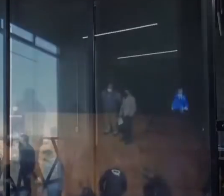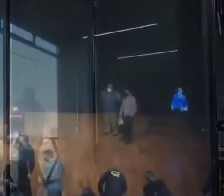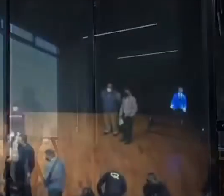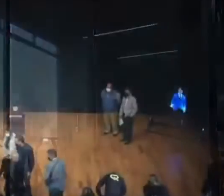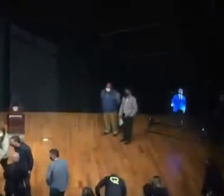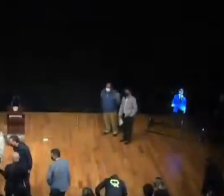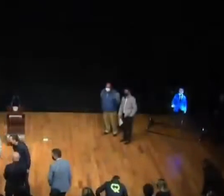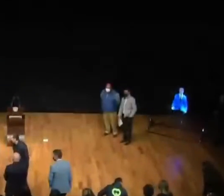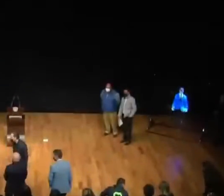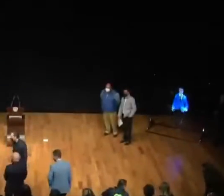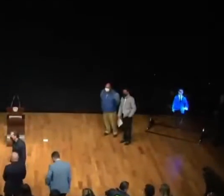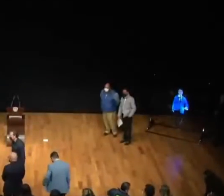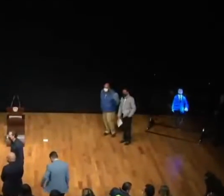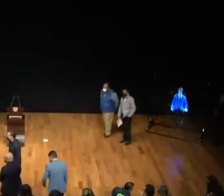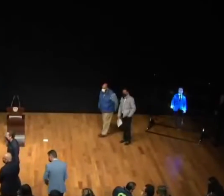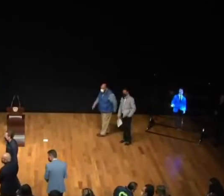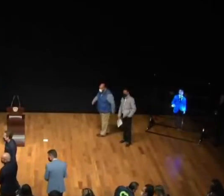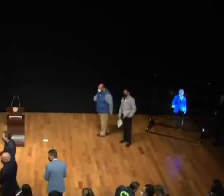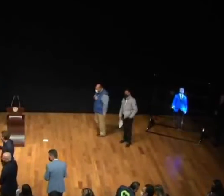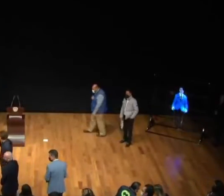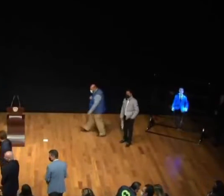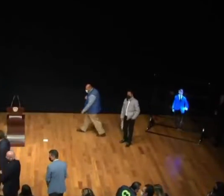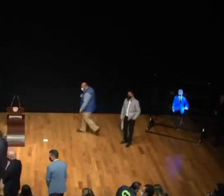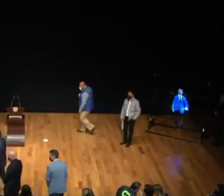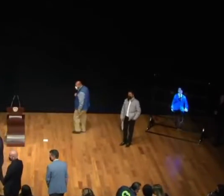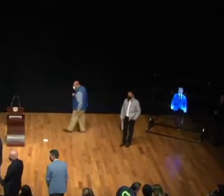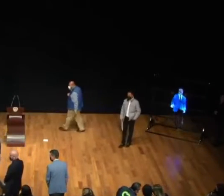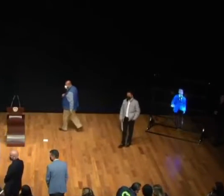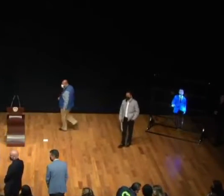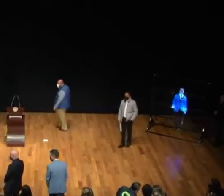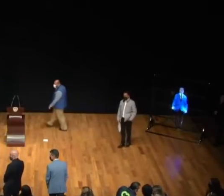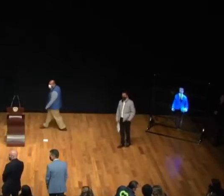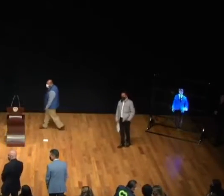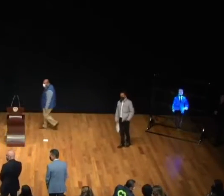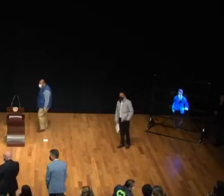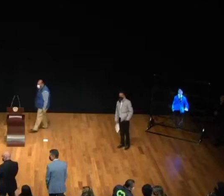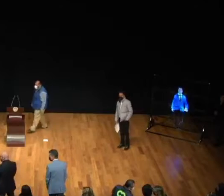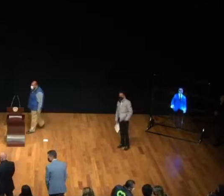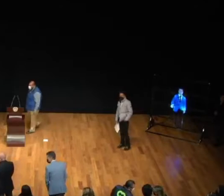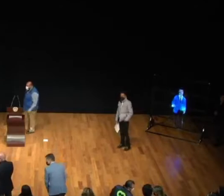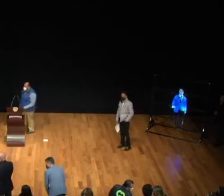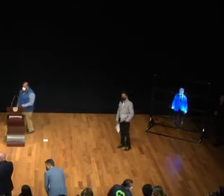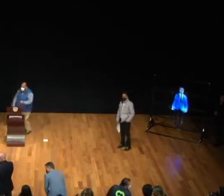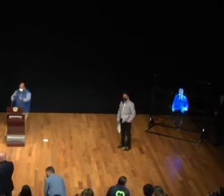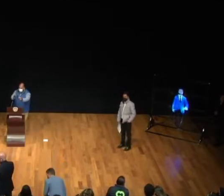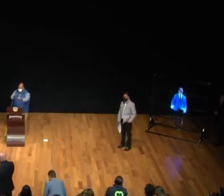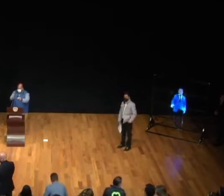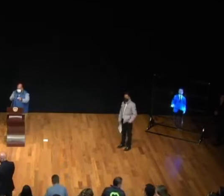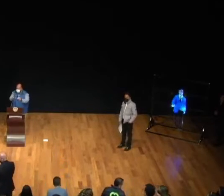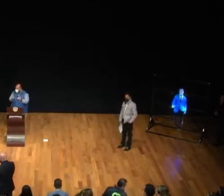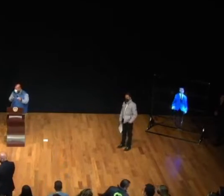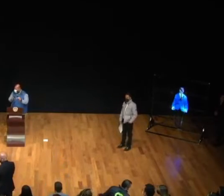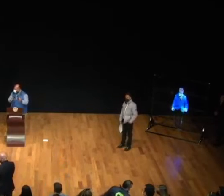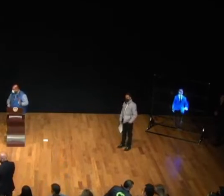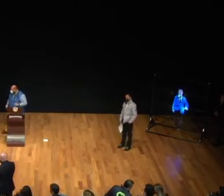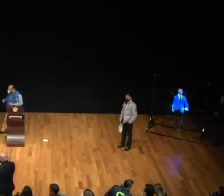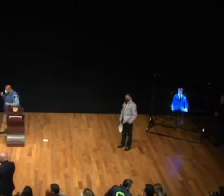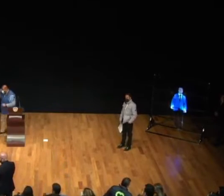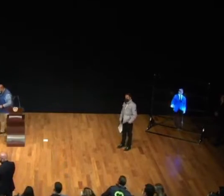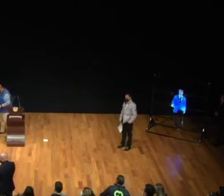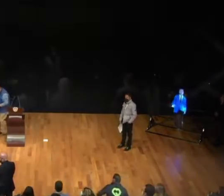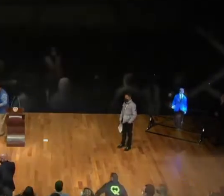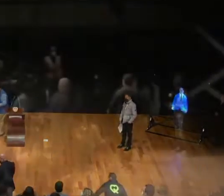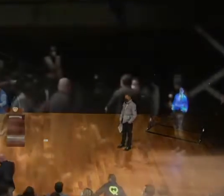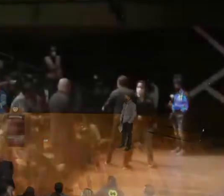justamente pues participando, involucrados en este importante programa. Así es que a todos ustedes, jóvenes universitarios, les damos la